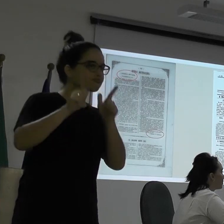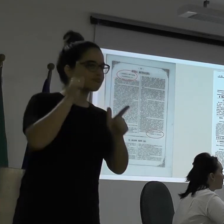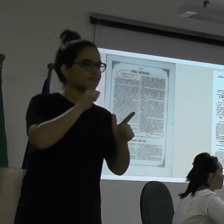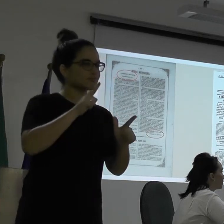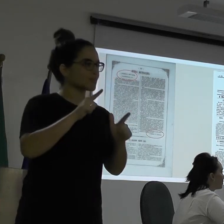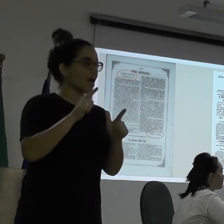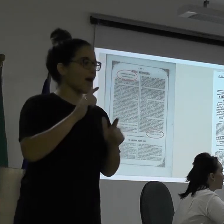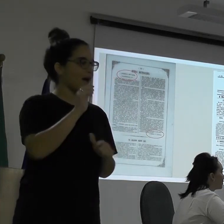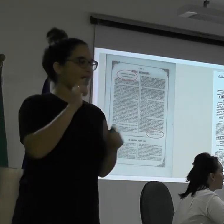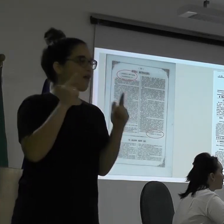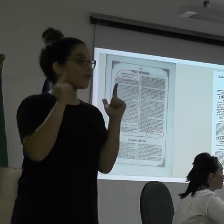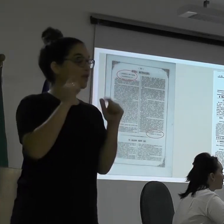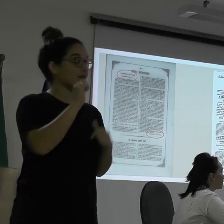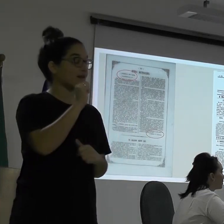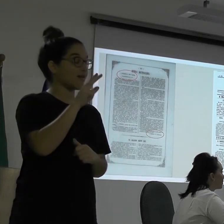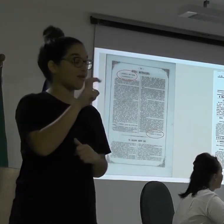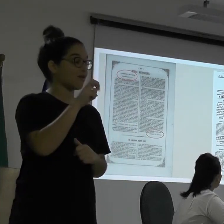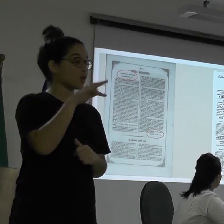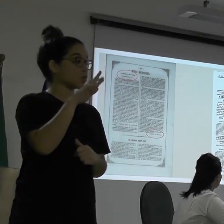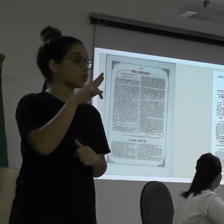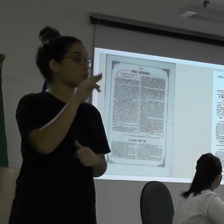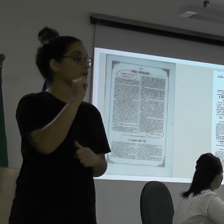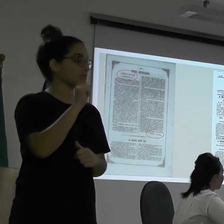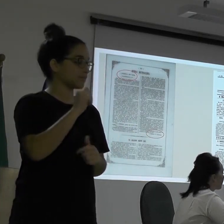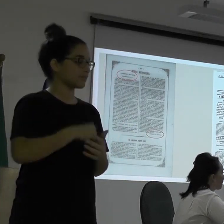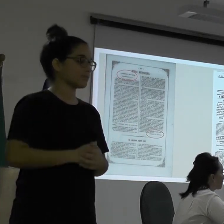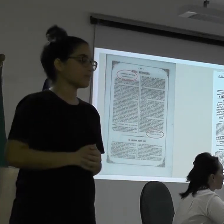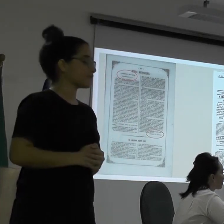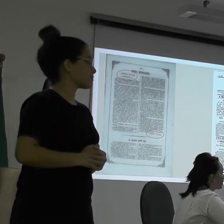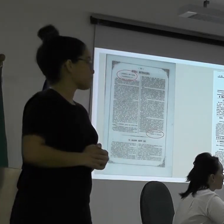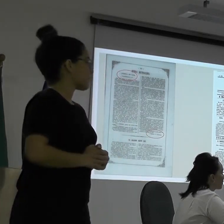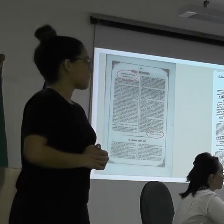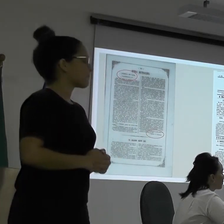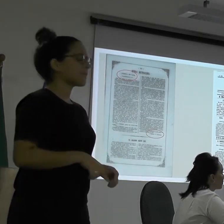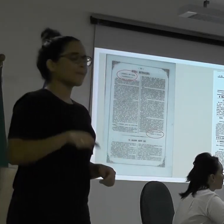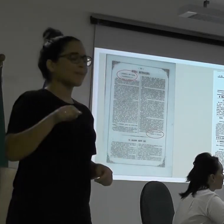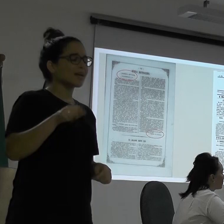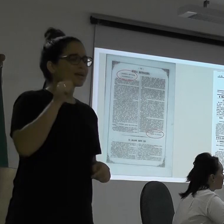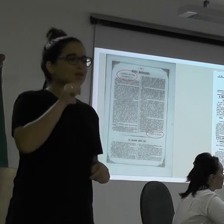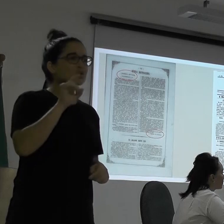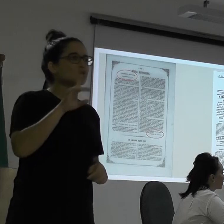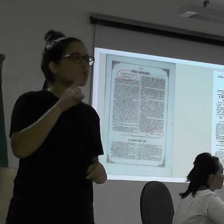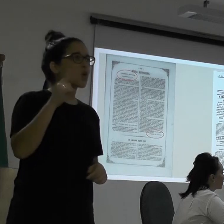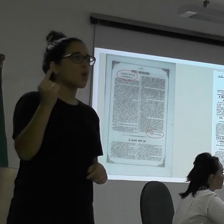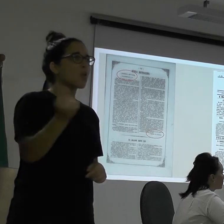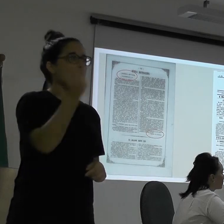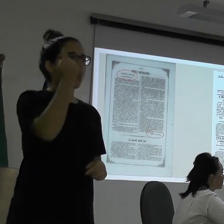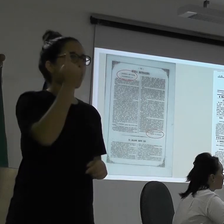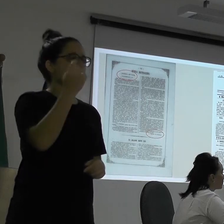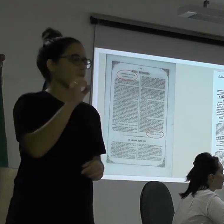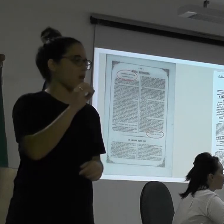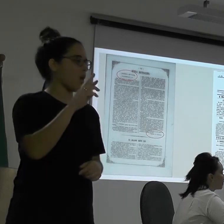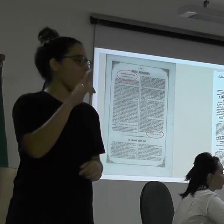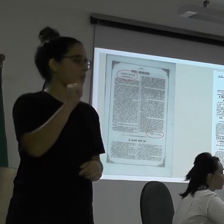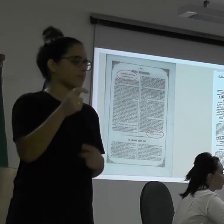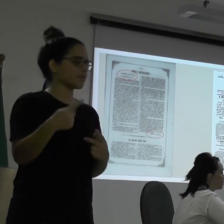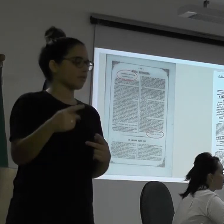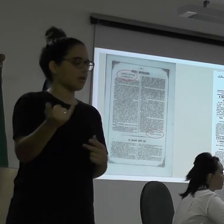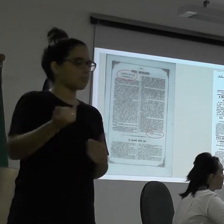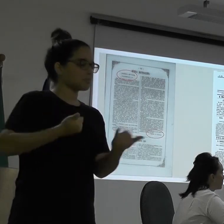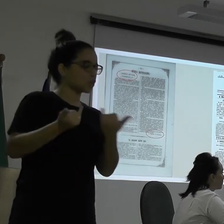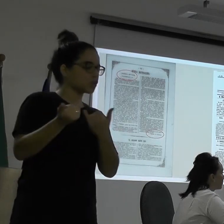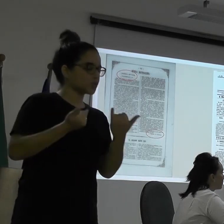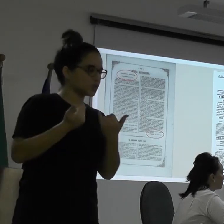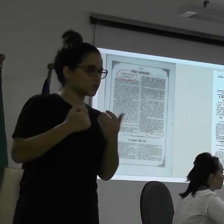de Azevedo Castro está entre as romancistas que só temos até hoje notícia de uma obra. Sobre outras